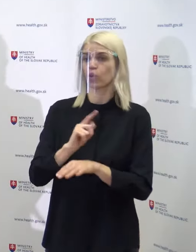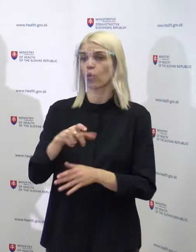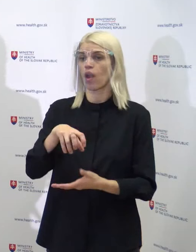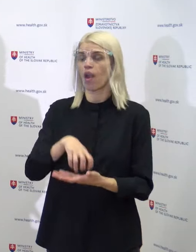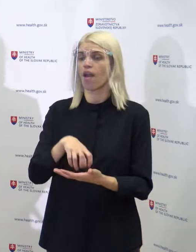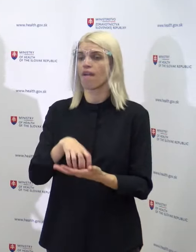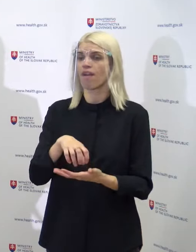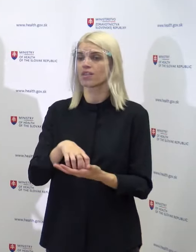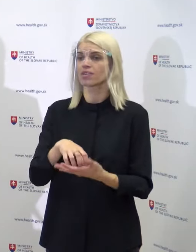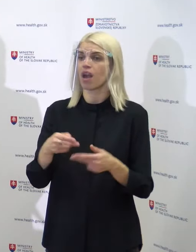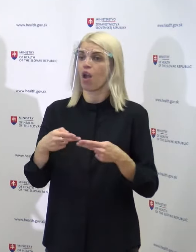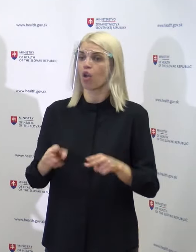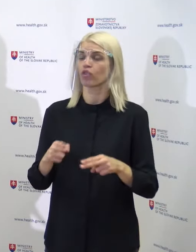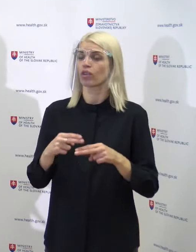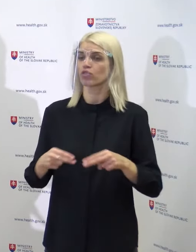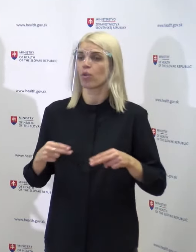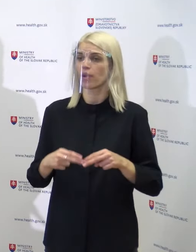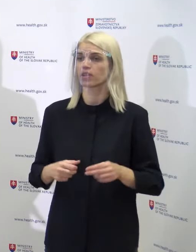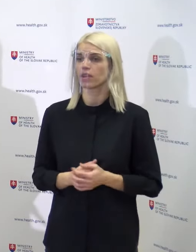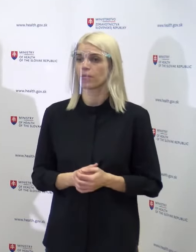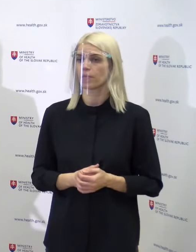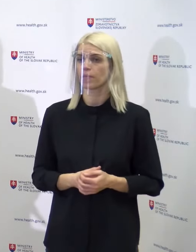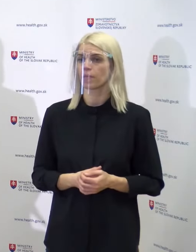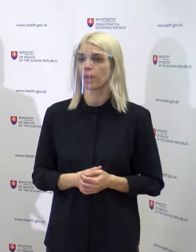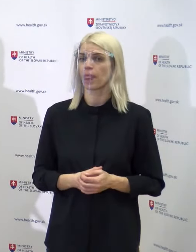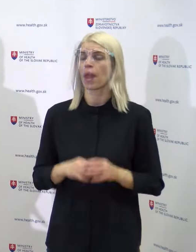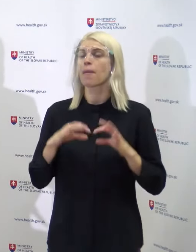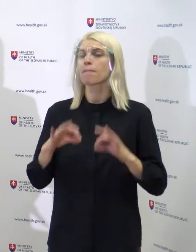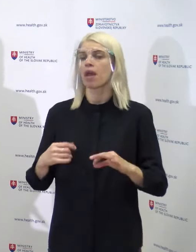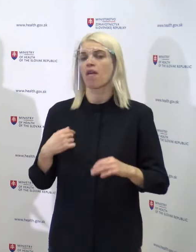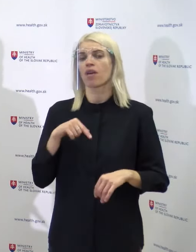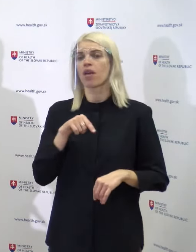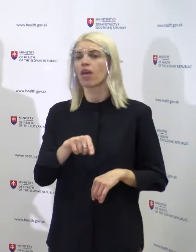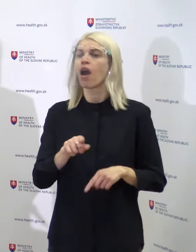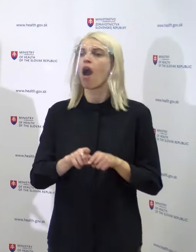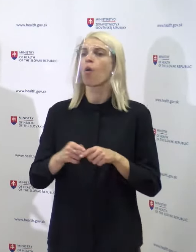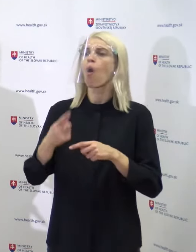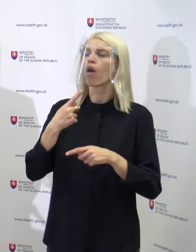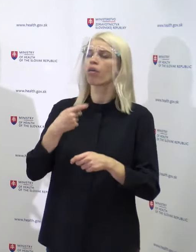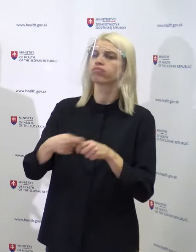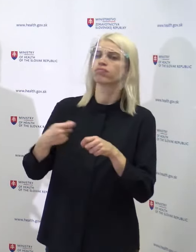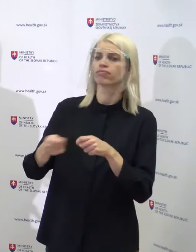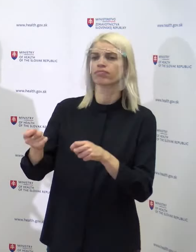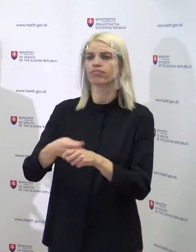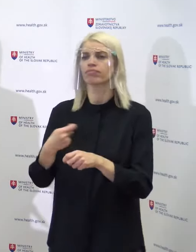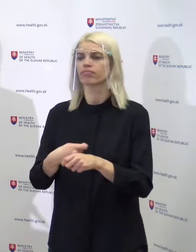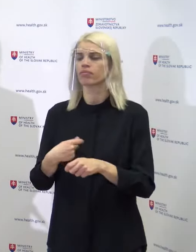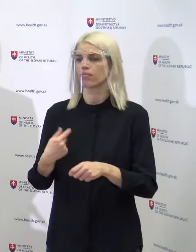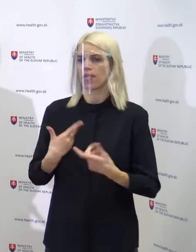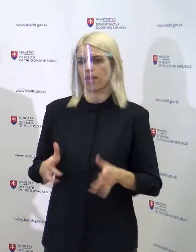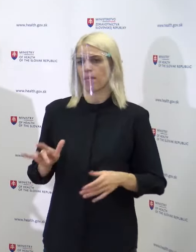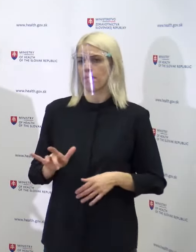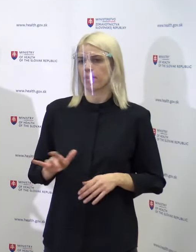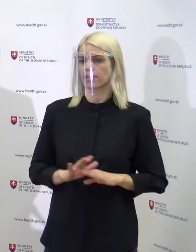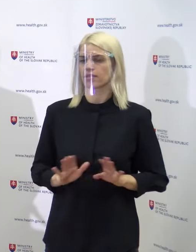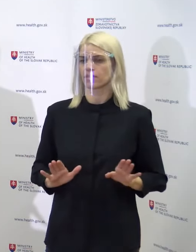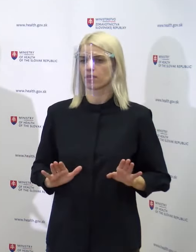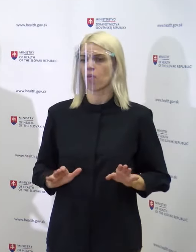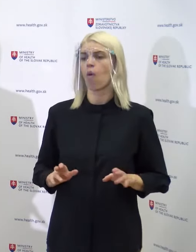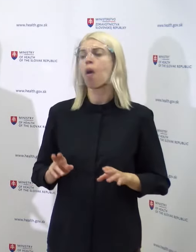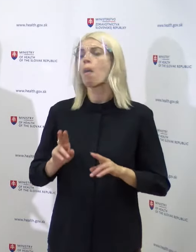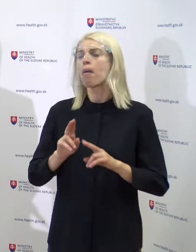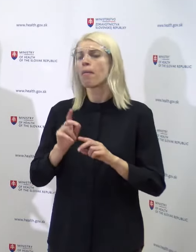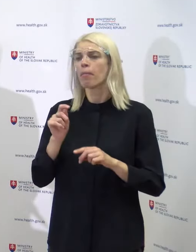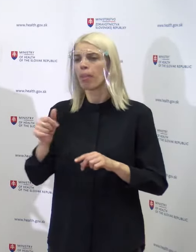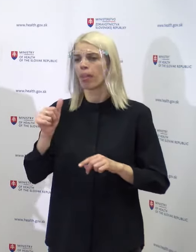Ale my sme nikdy o tom nerozmýšľali takým spôsobom, aby sme mali nejaký priestor na vyjednávanie. To je skratka náš návrh, nejaké vyjednávanie tam môže byť,